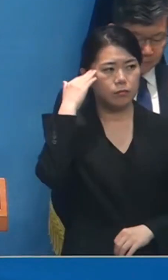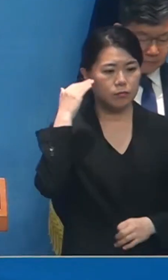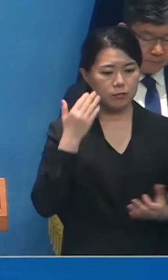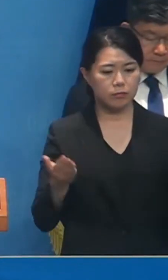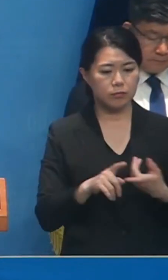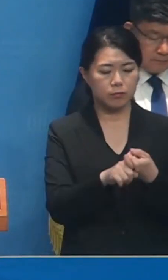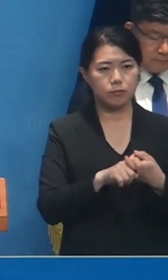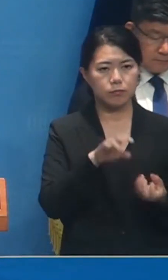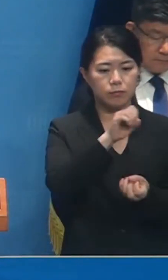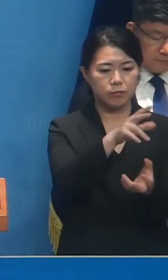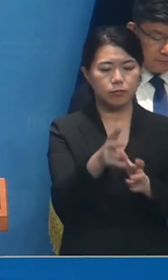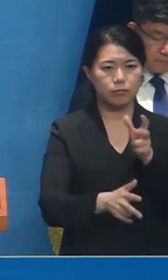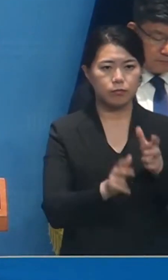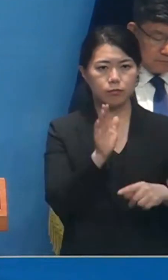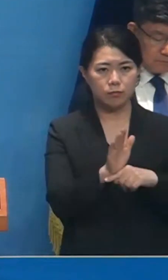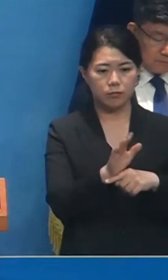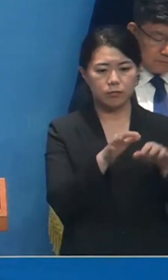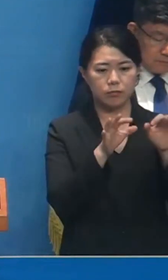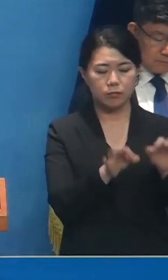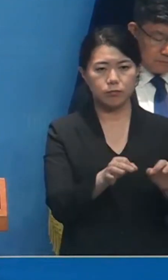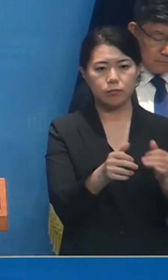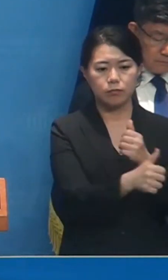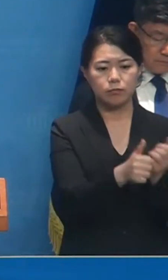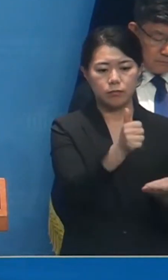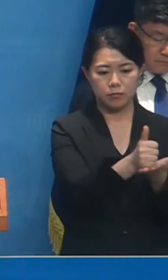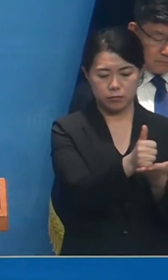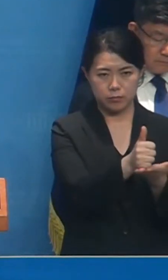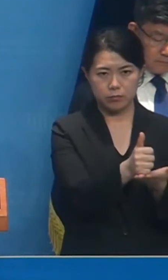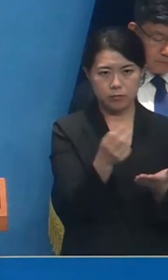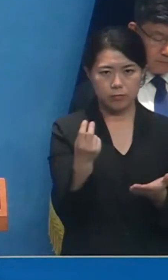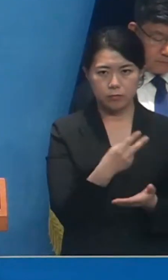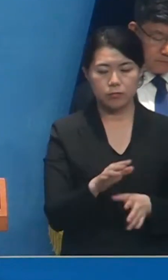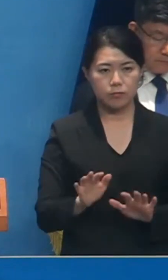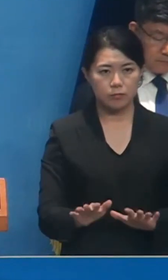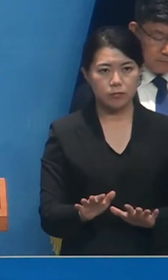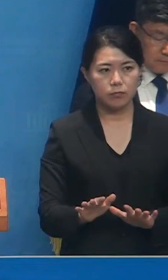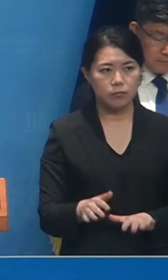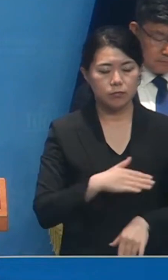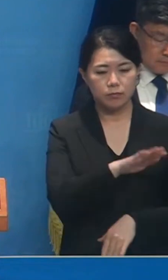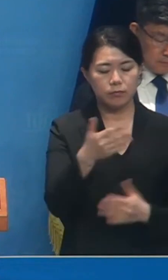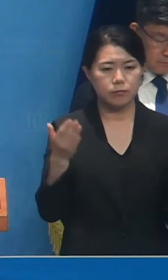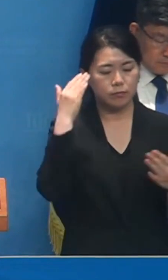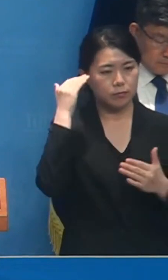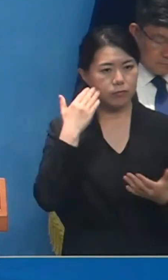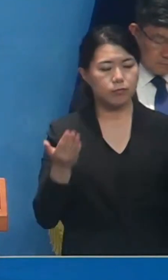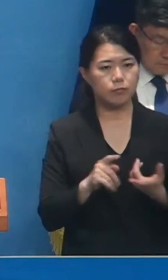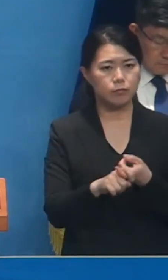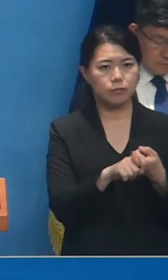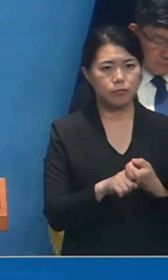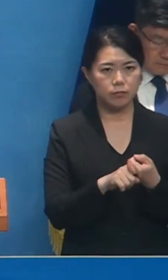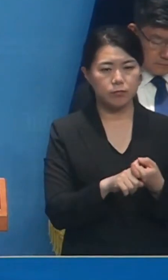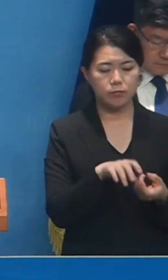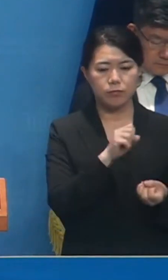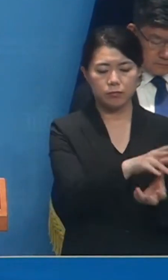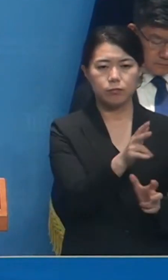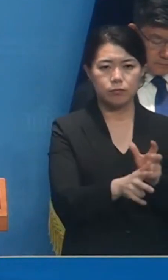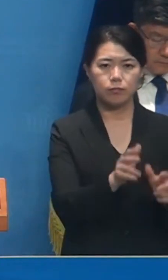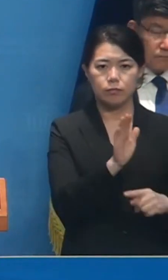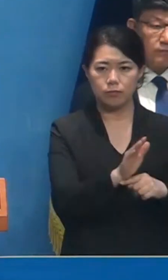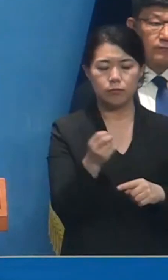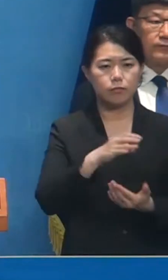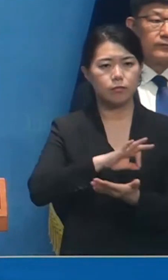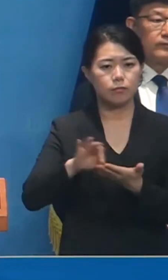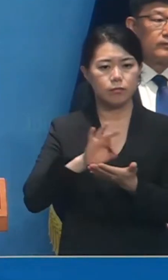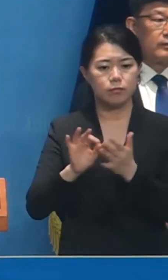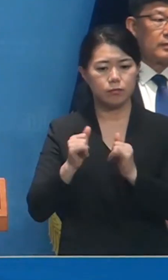한국노총 택배산업본부 김사성 위원장입니다. 오늘 저희 한국노총 택배산업본부와